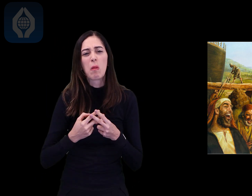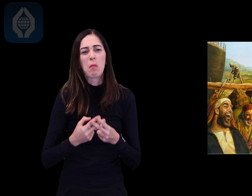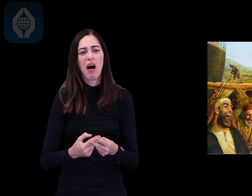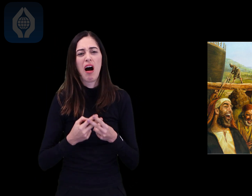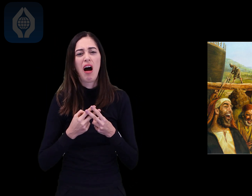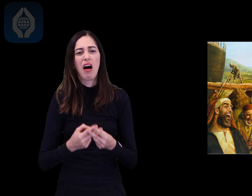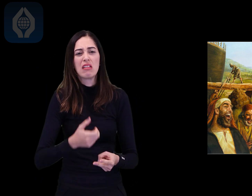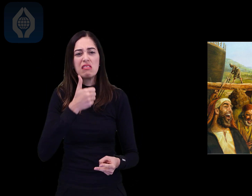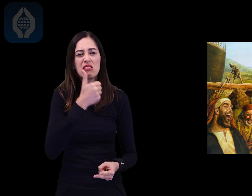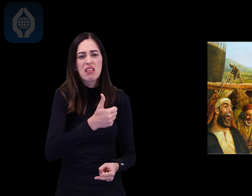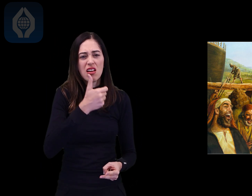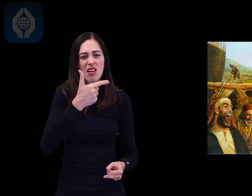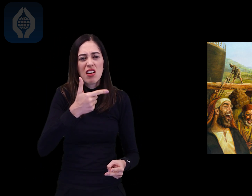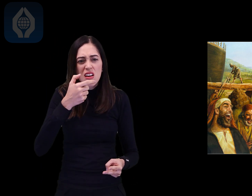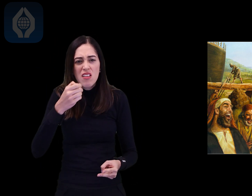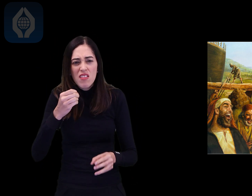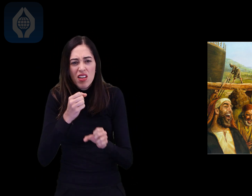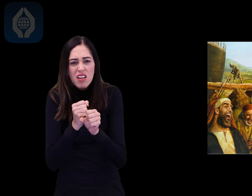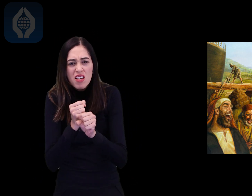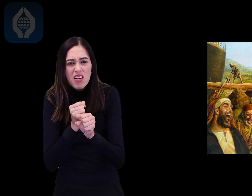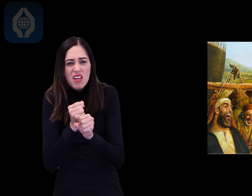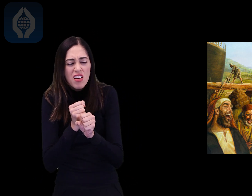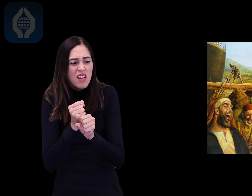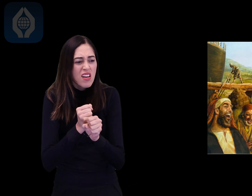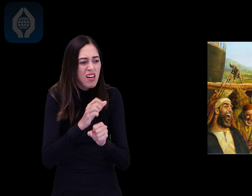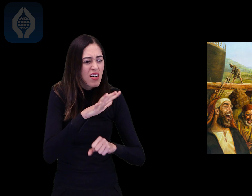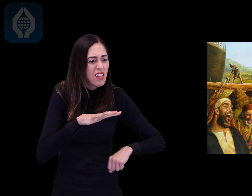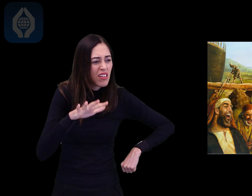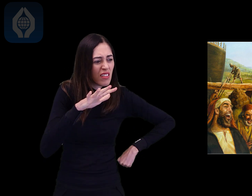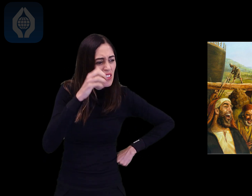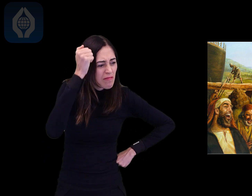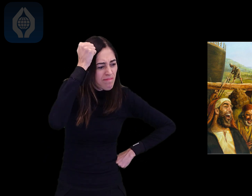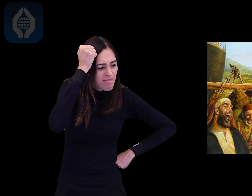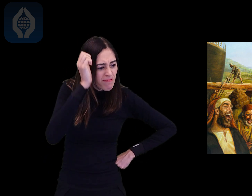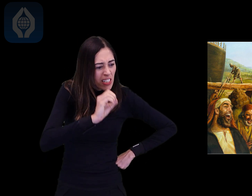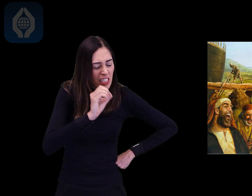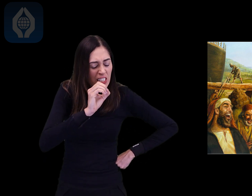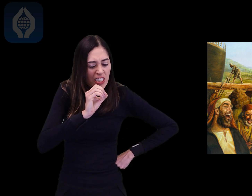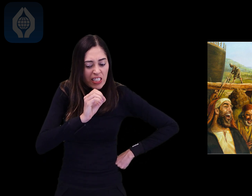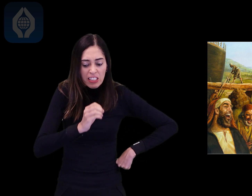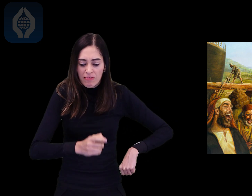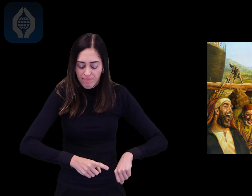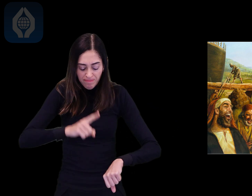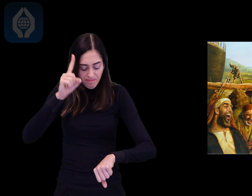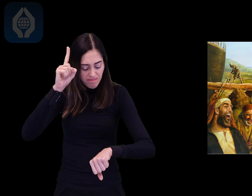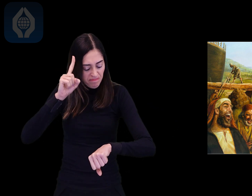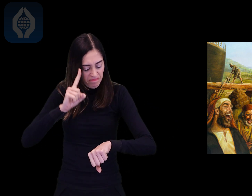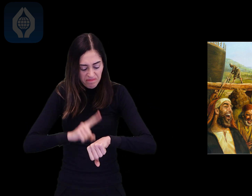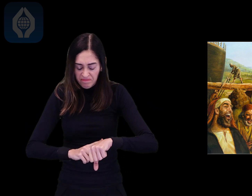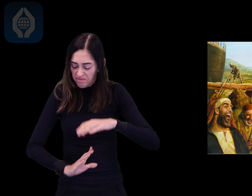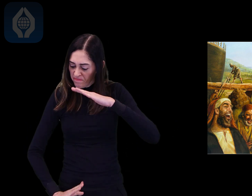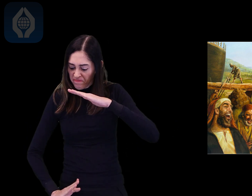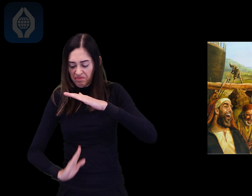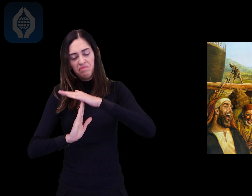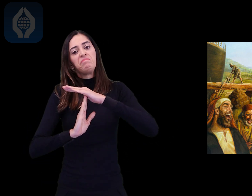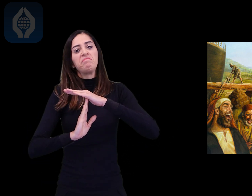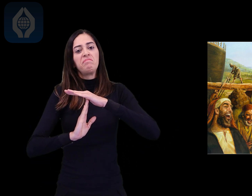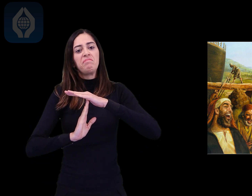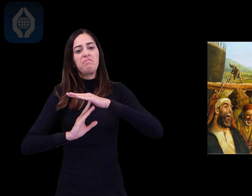não esperaria por mais tempo. Estava na hora de castigá-los. Deus esperou pacientemente 120 anos para que eles